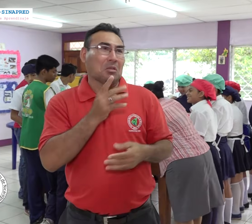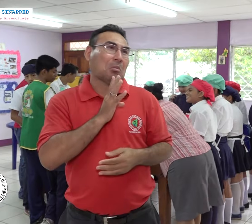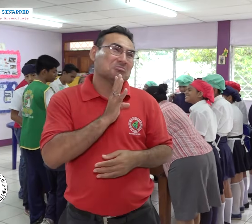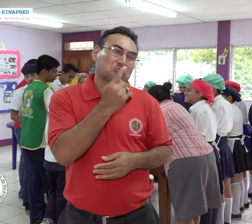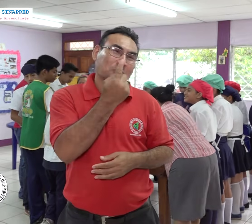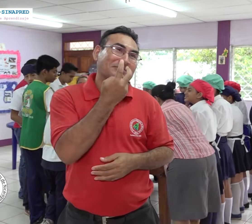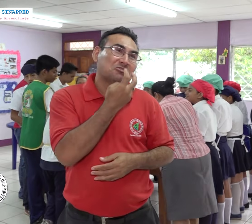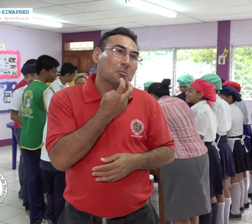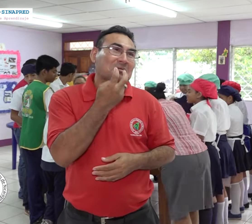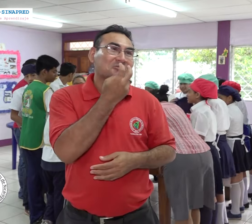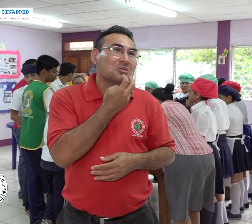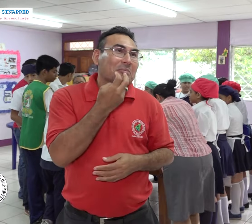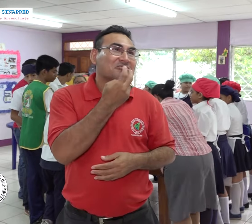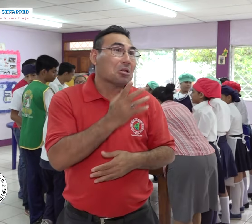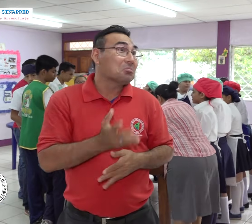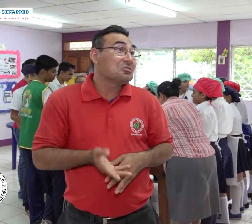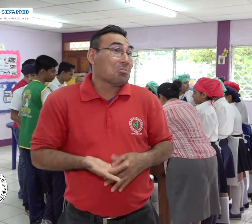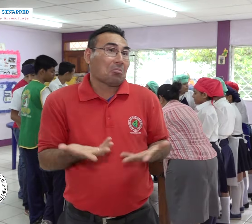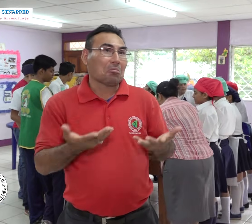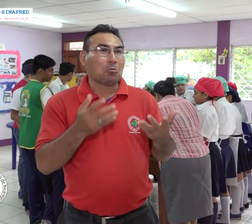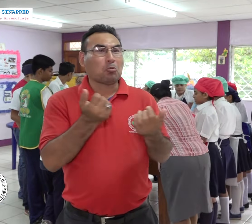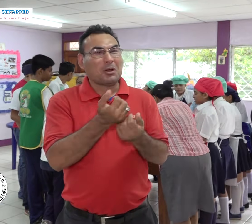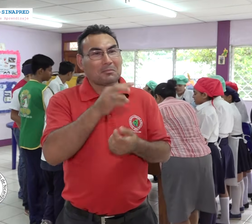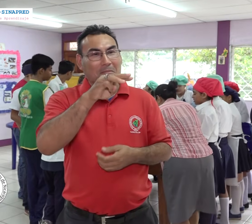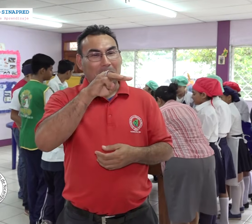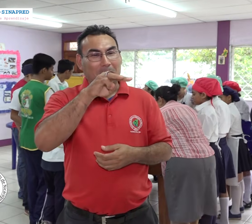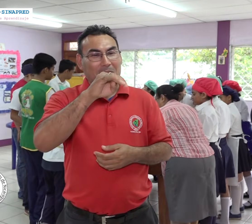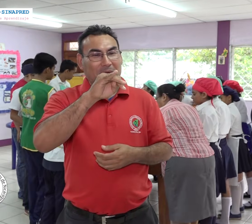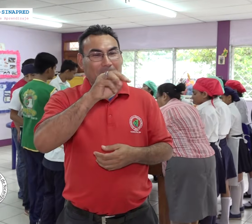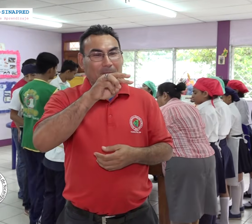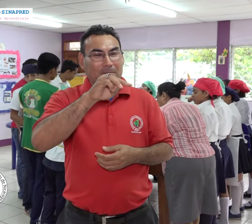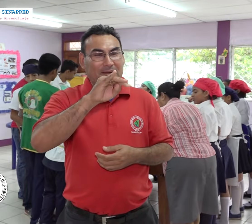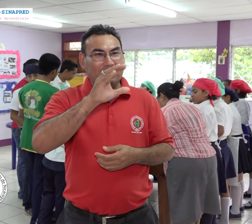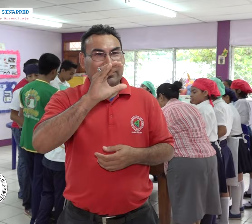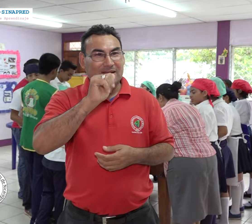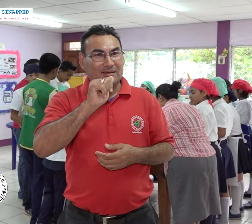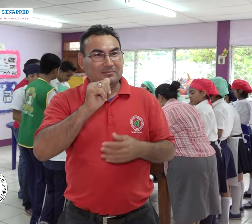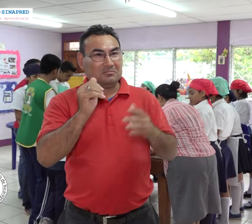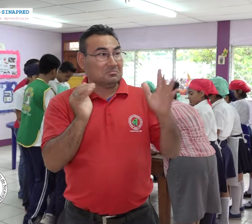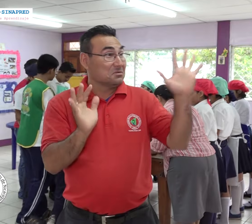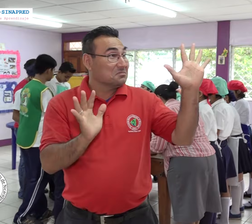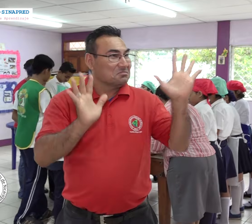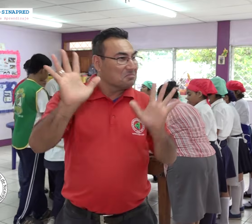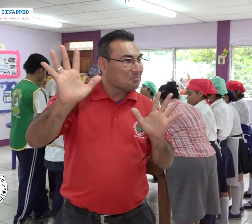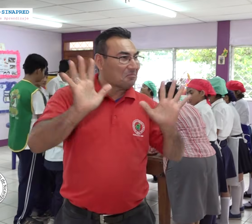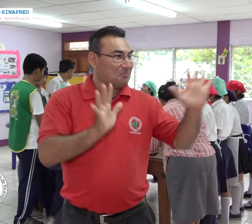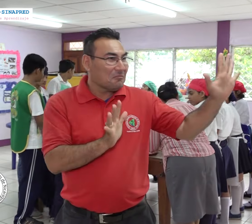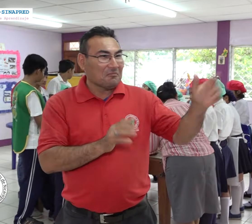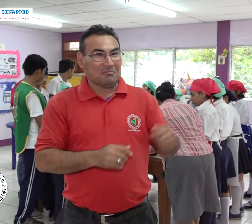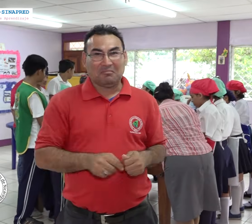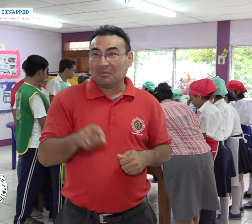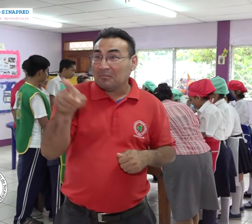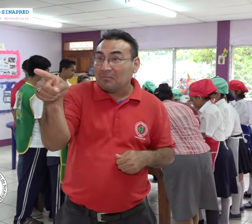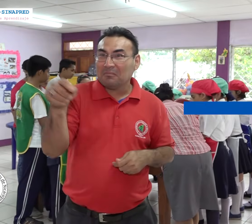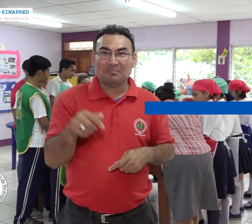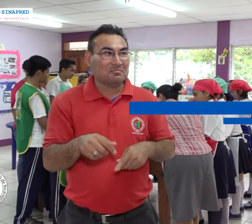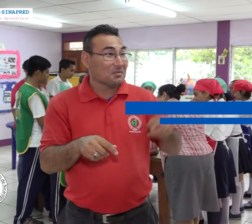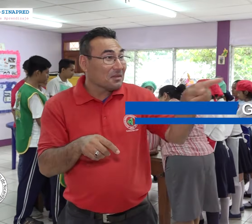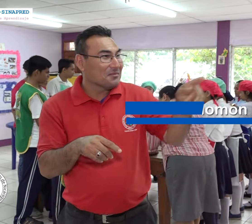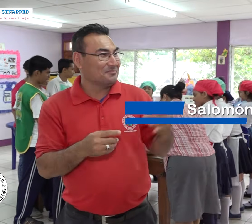había señas, solo nos enseñaban a hablar. Igual como las mímicas, hacíamos algunas mímicas,